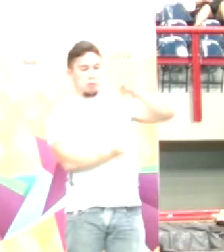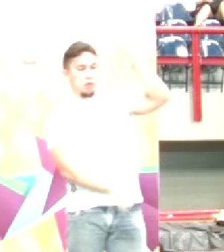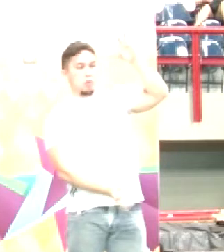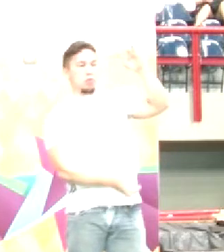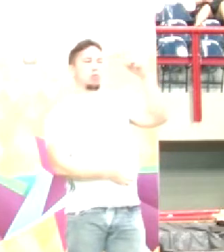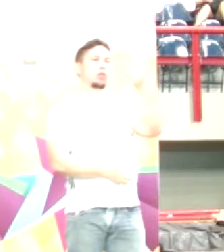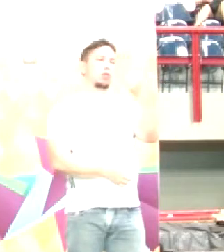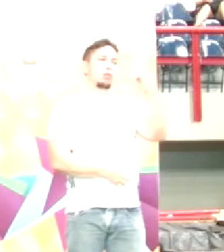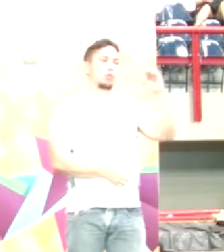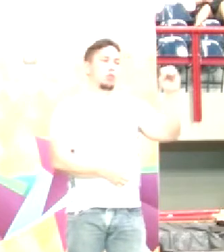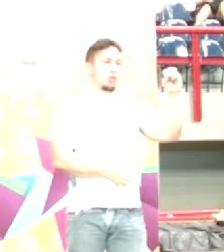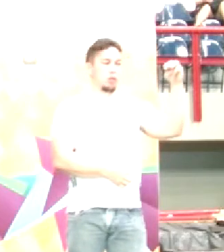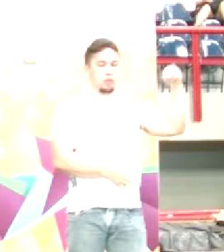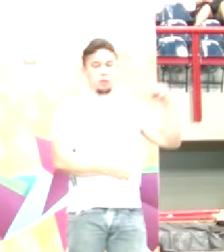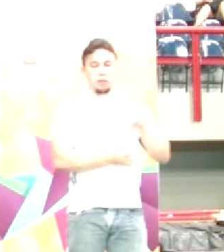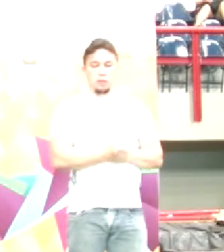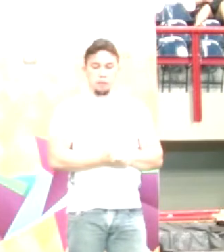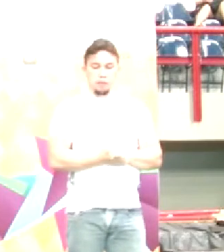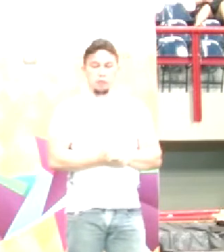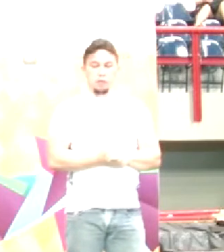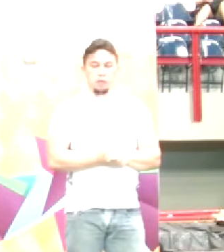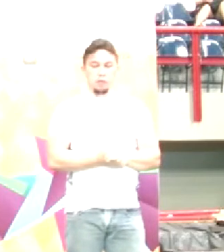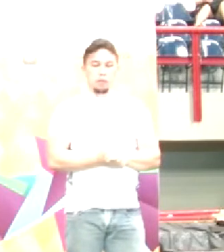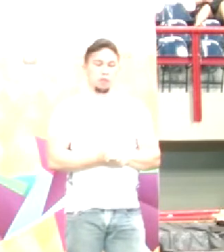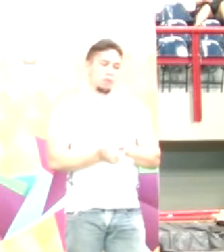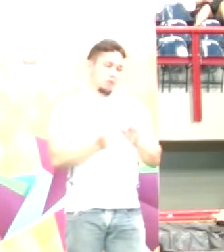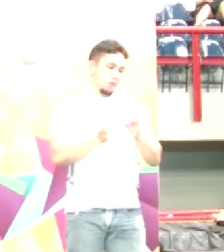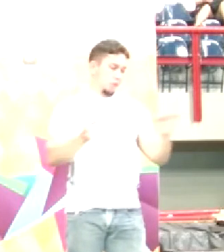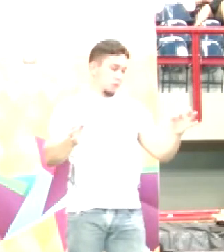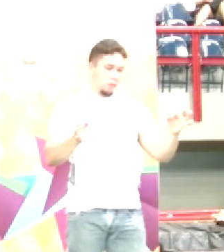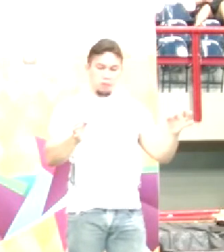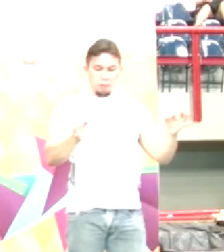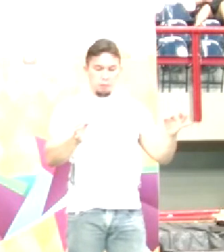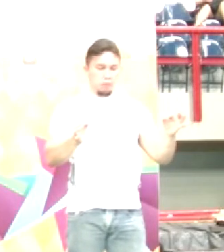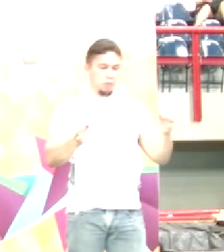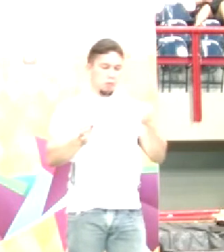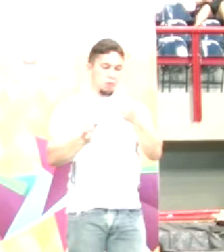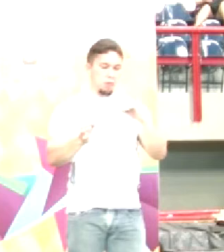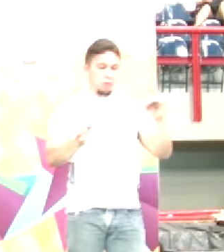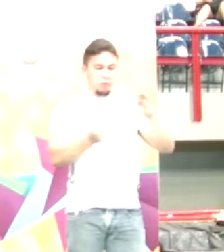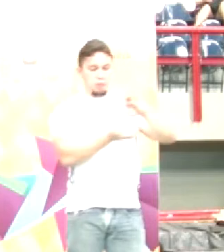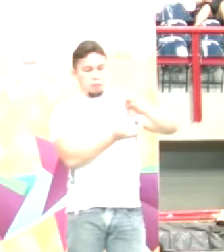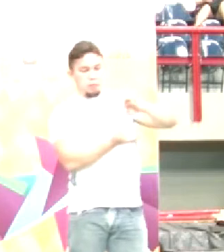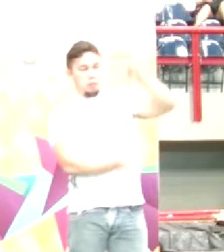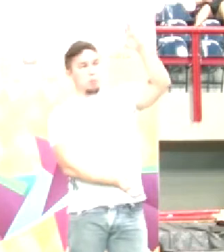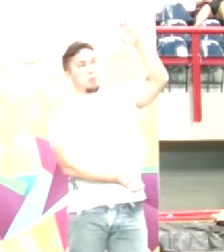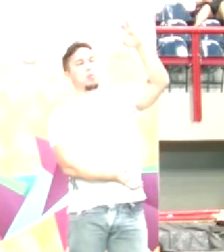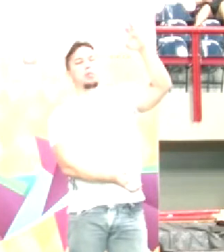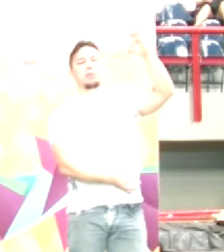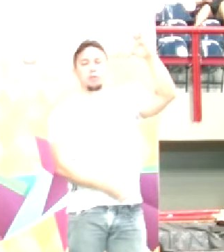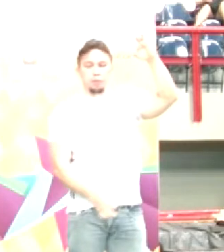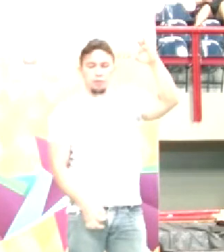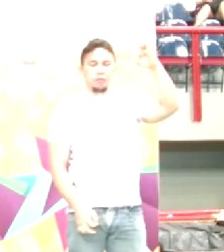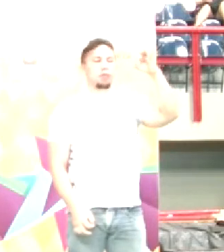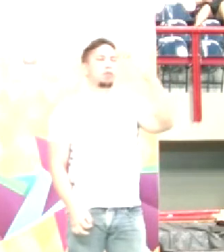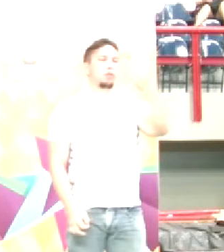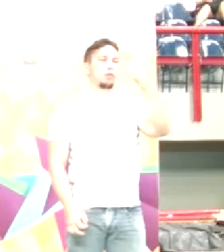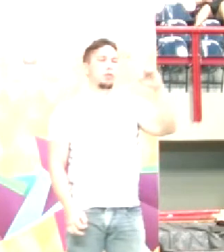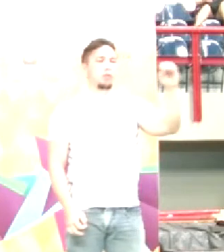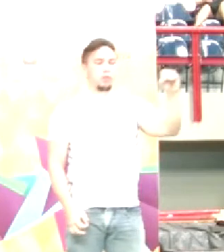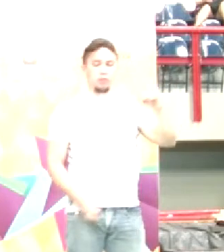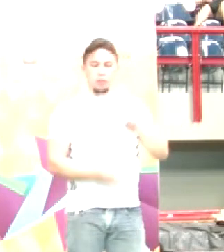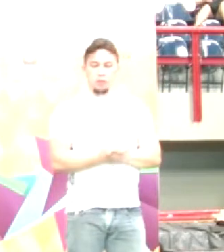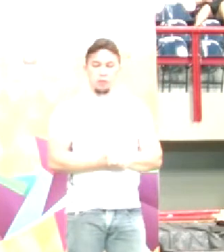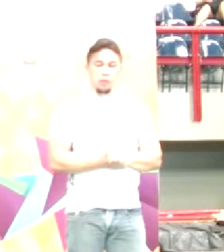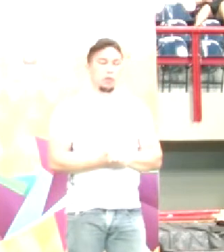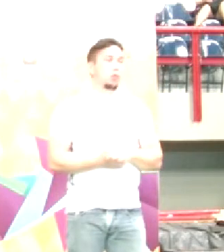base que é quadrada. O lado da base quanto? 100. E a altura da pirâmide? 100. O que é que